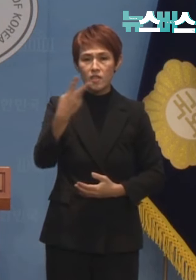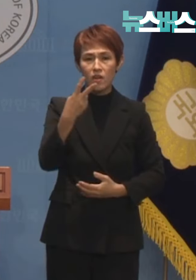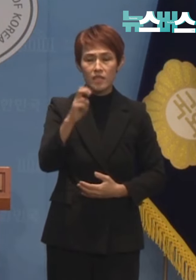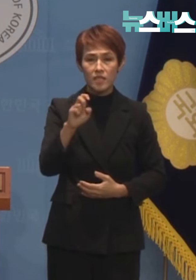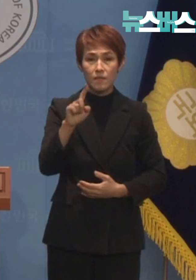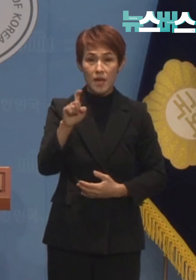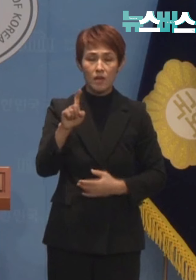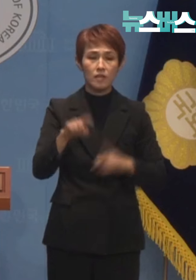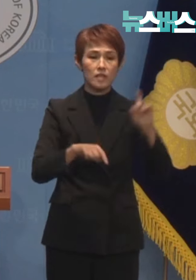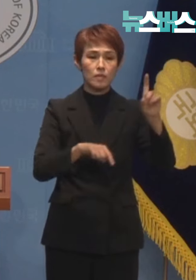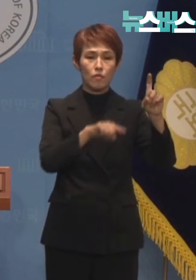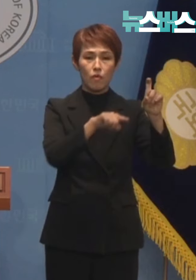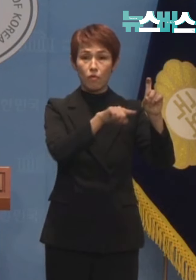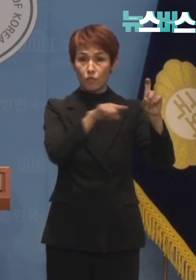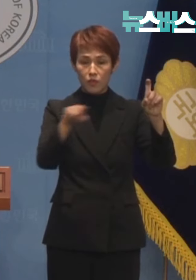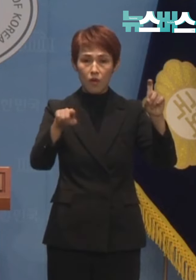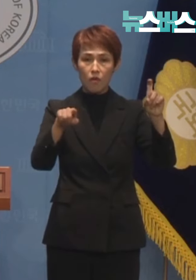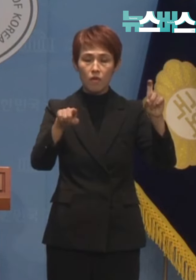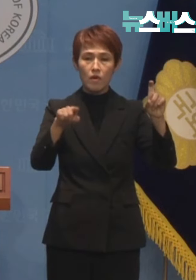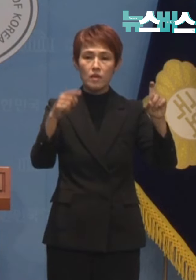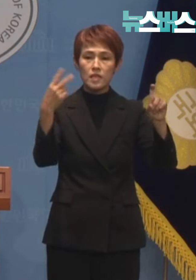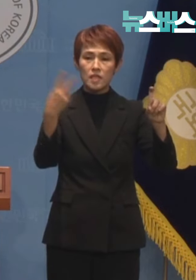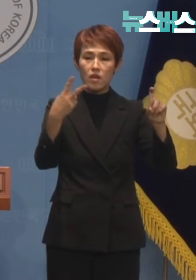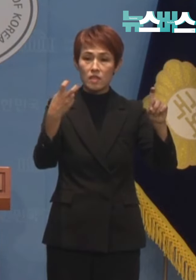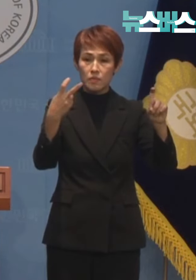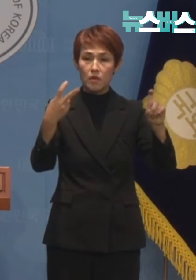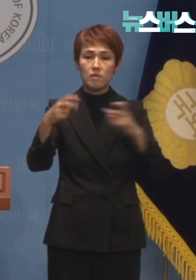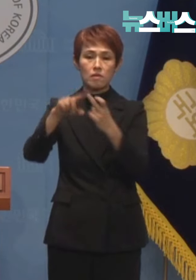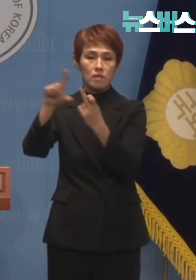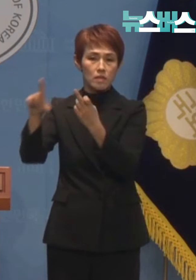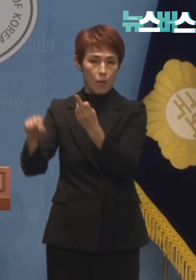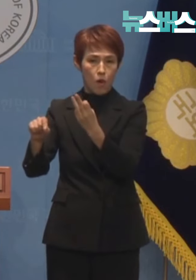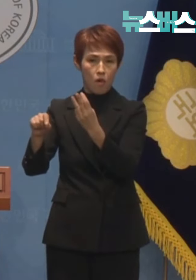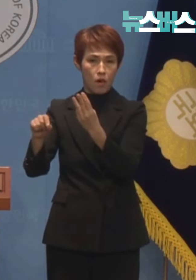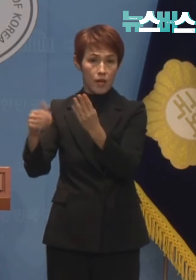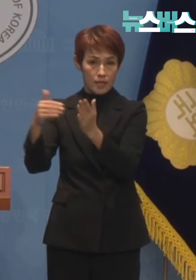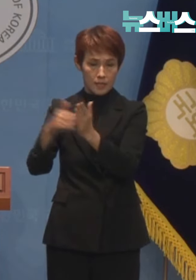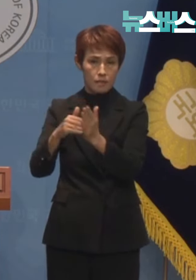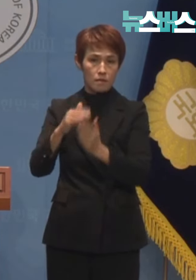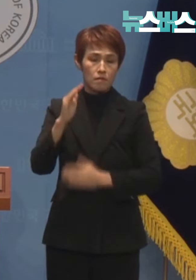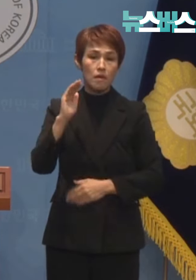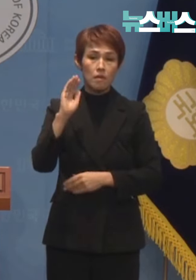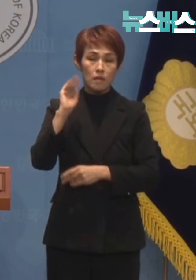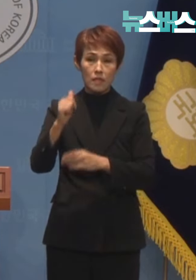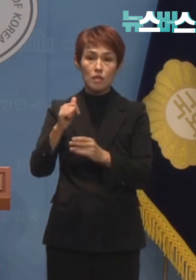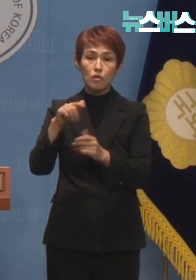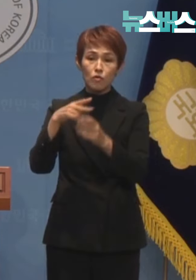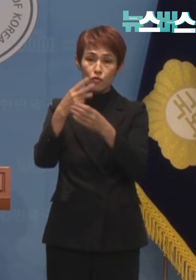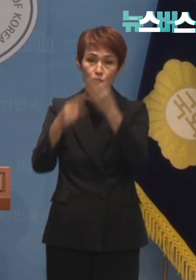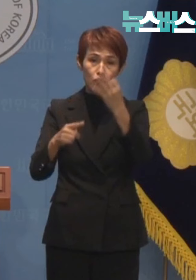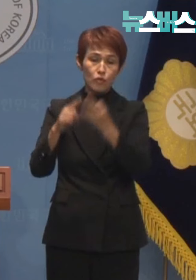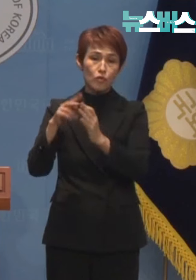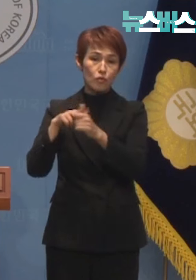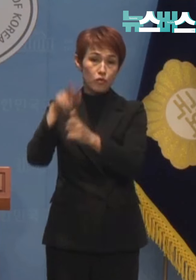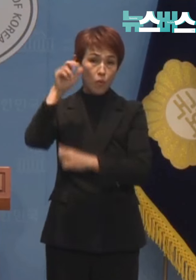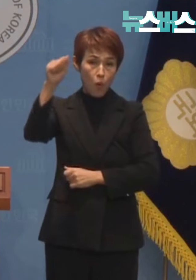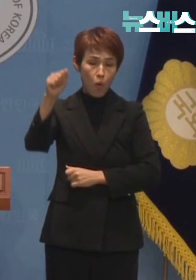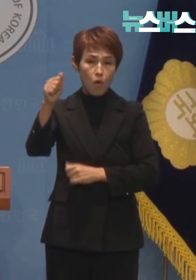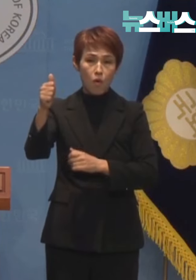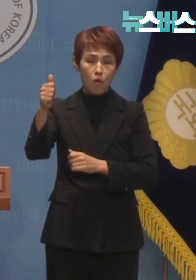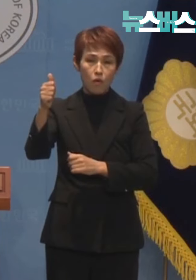2021년 11월부터 대선이 있던 2022년 3월까지 윤석열 후보에게 유리한 결과를